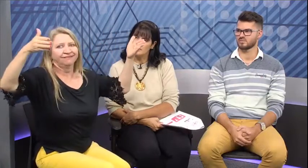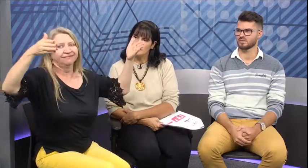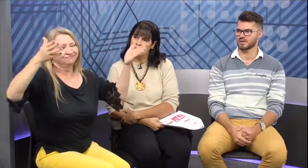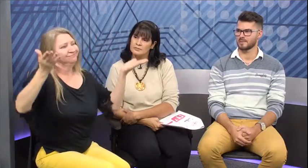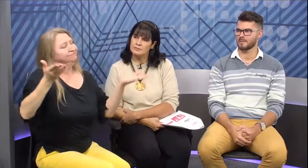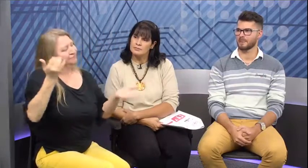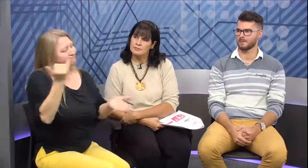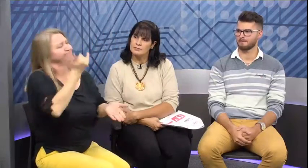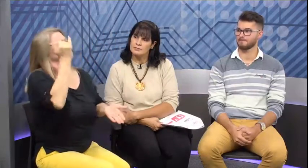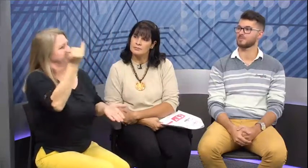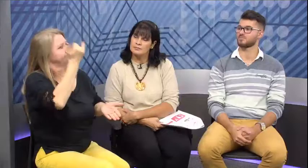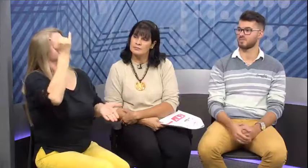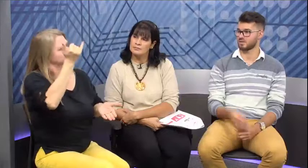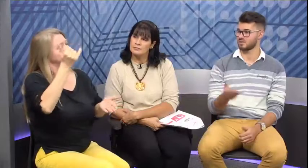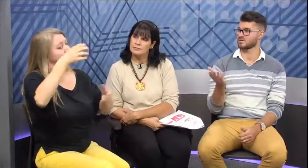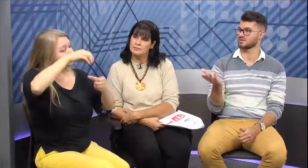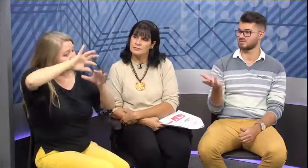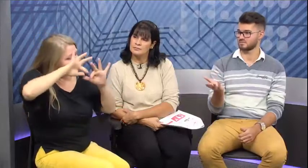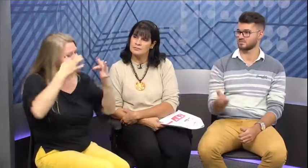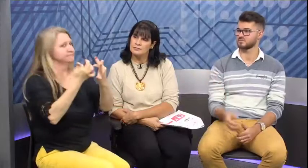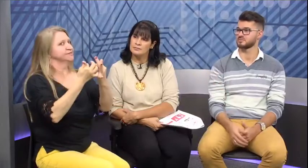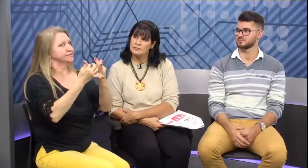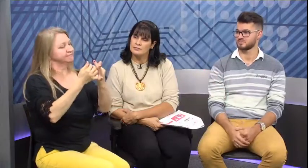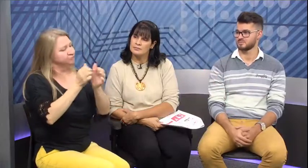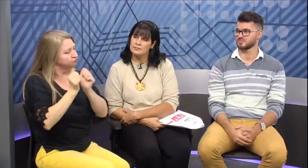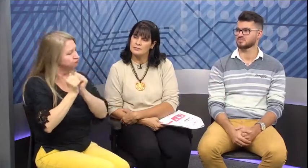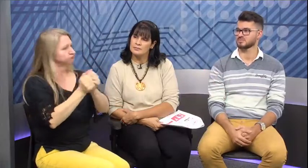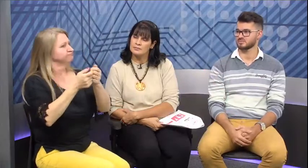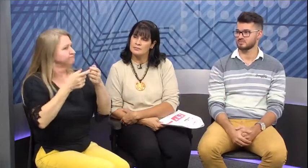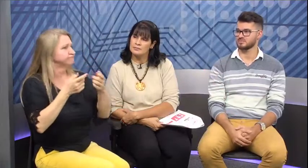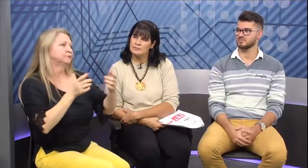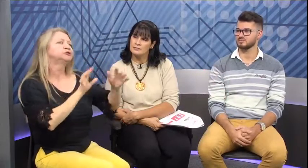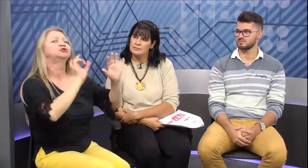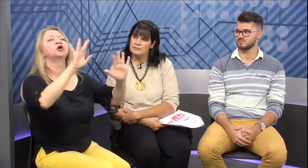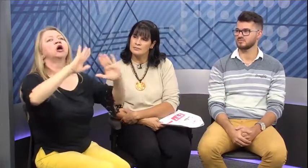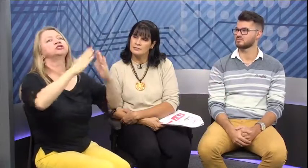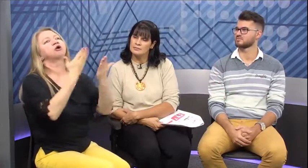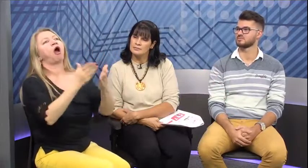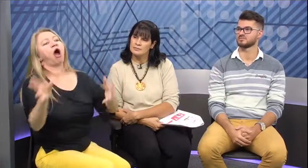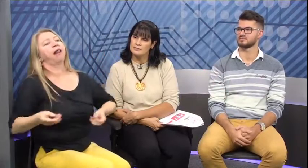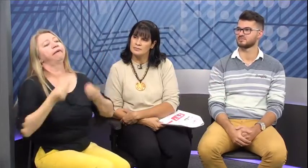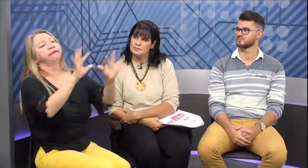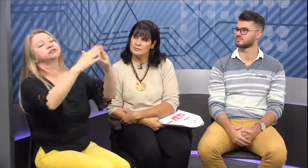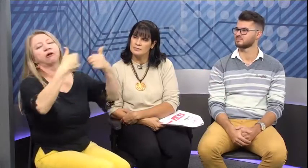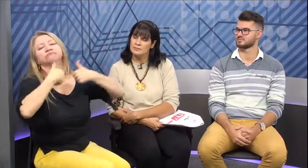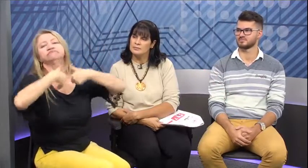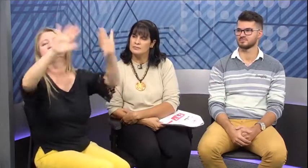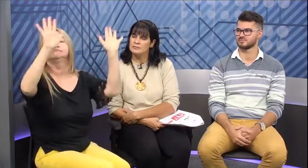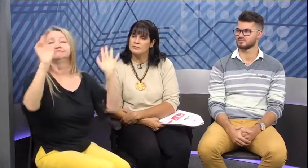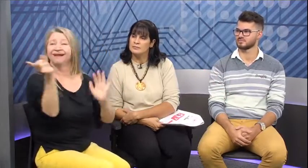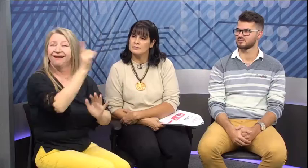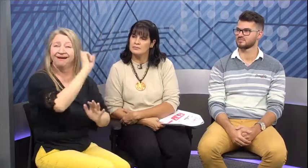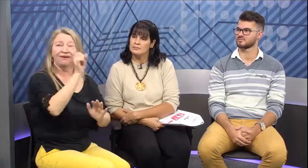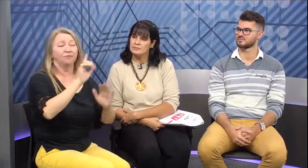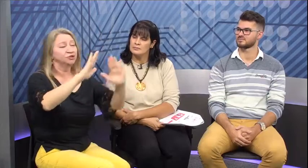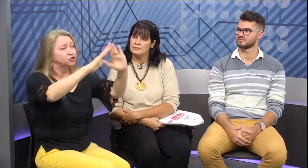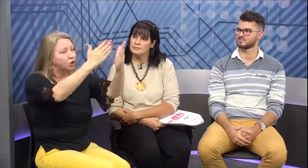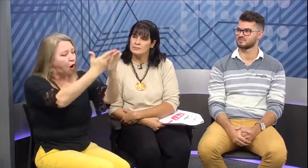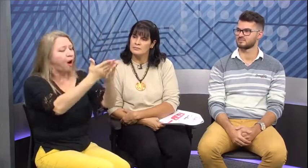não é, para que a criança possa se desenvolver. Então, a família tem um papel muito importante. O papel não é apenas na escola, em